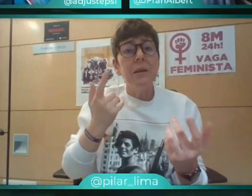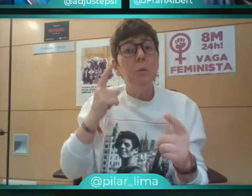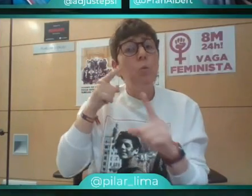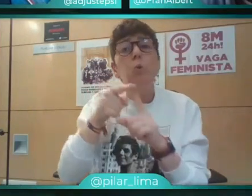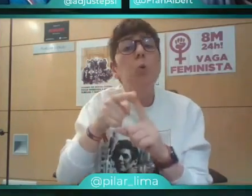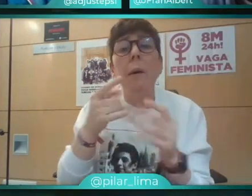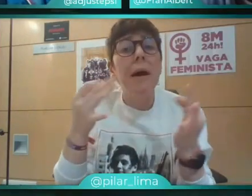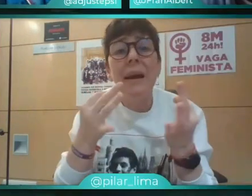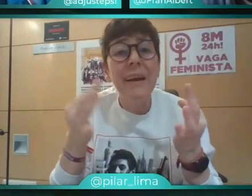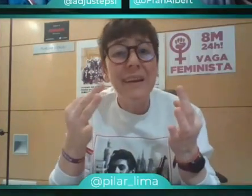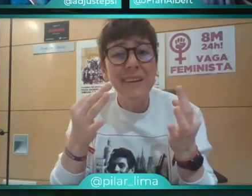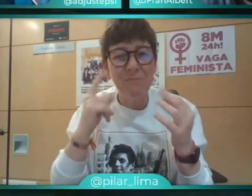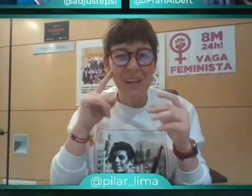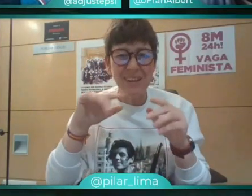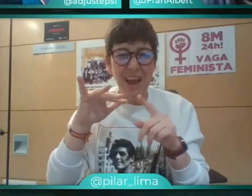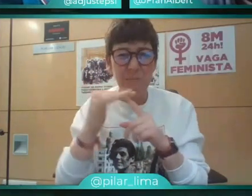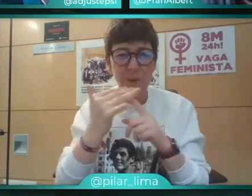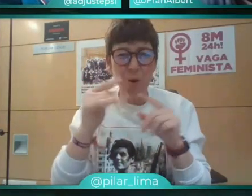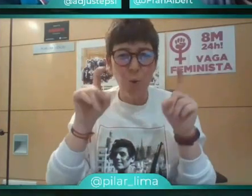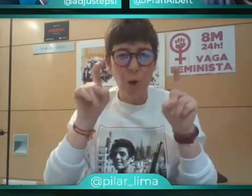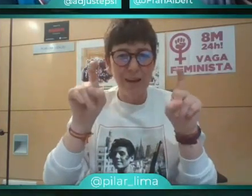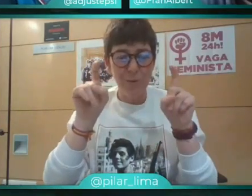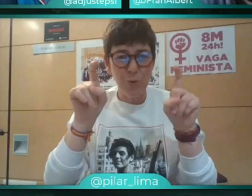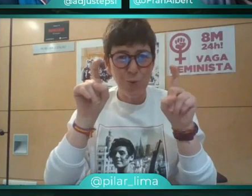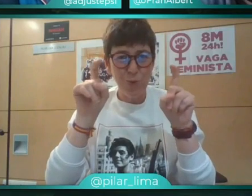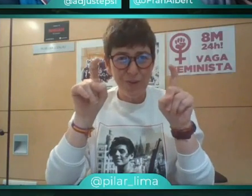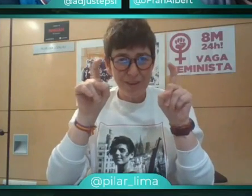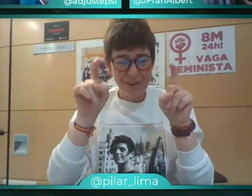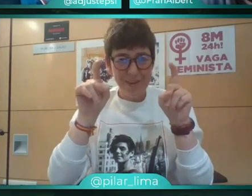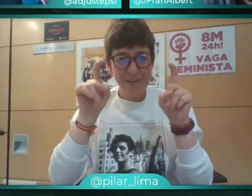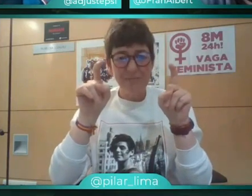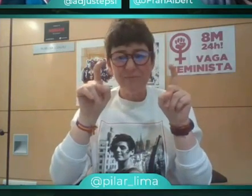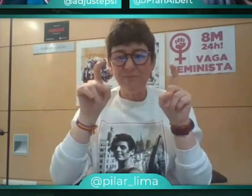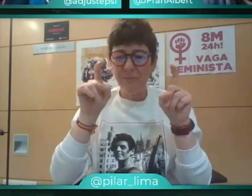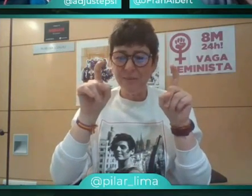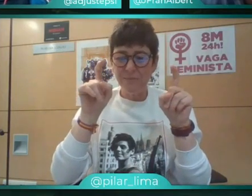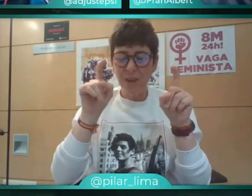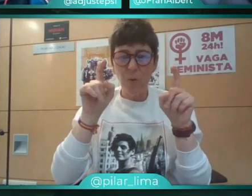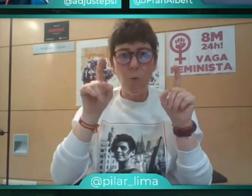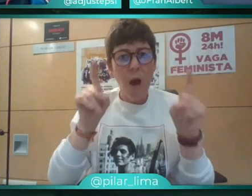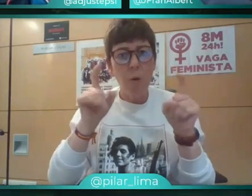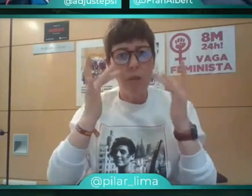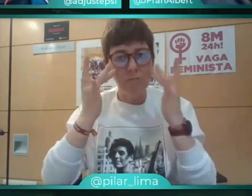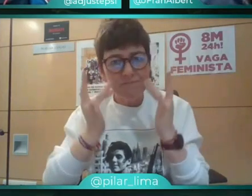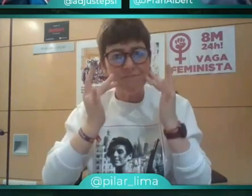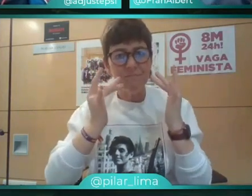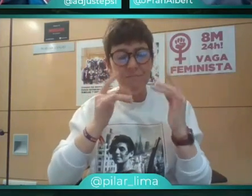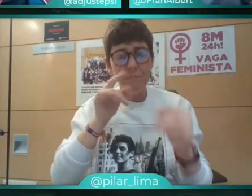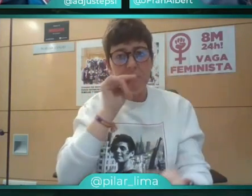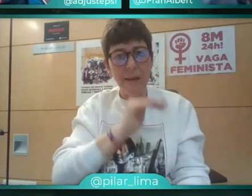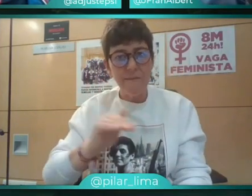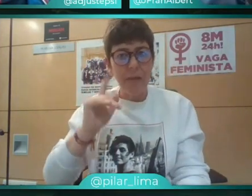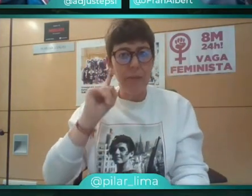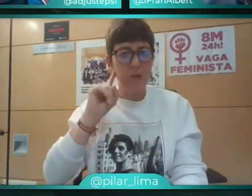era posible y yo os digo que podemos fue esa herramienta y el principal objetivo yo creo yo tenía era